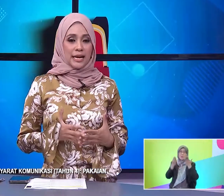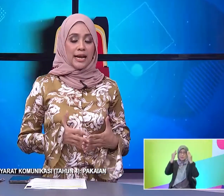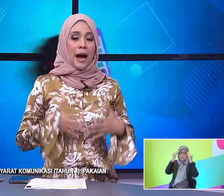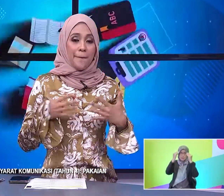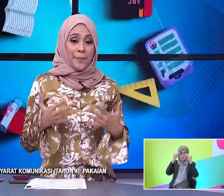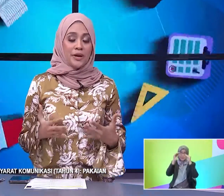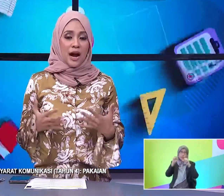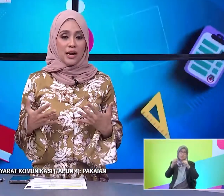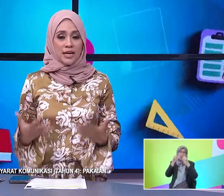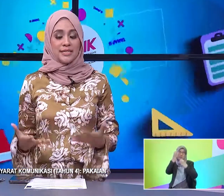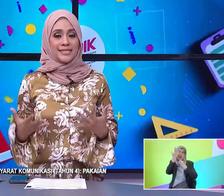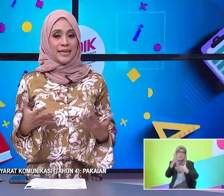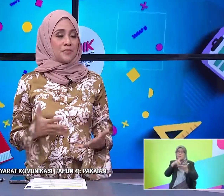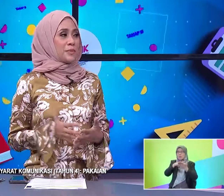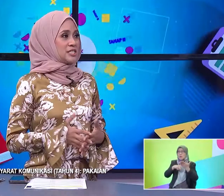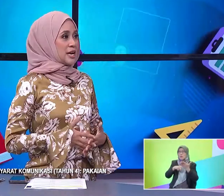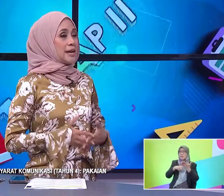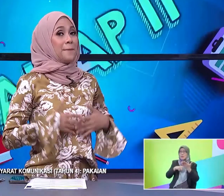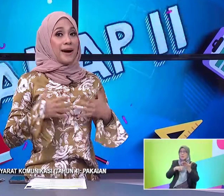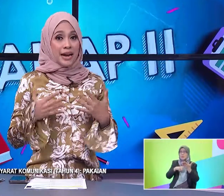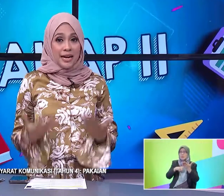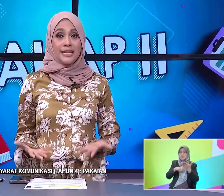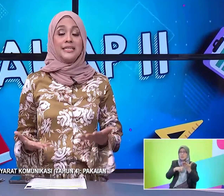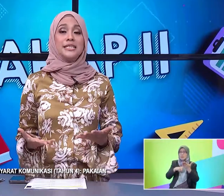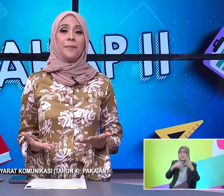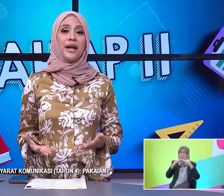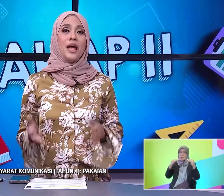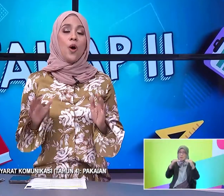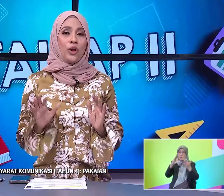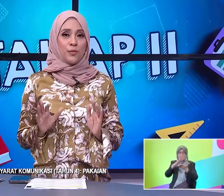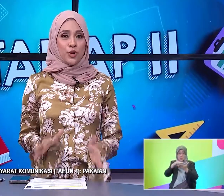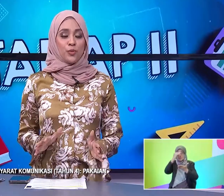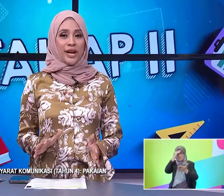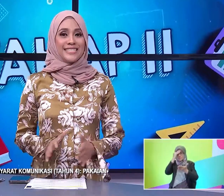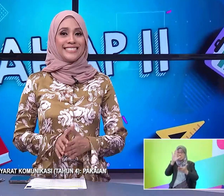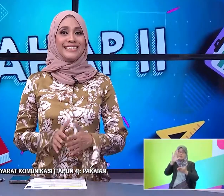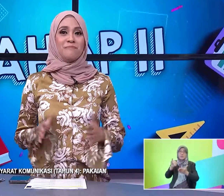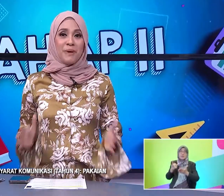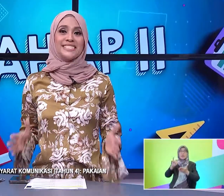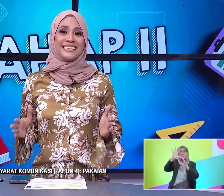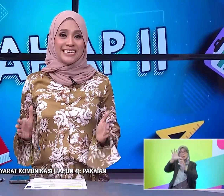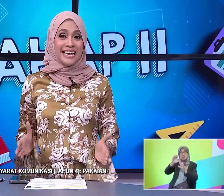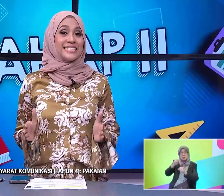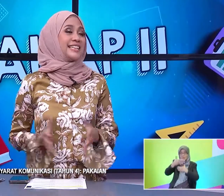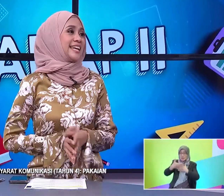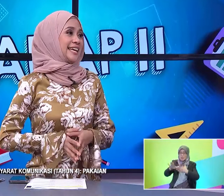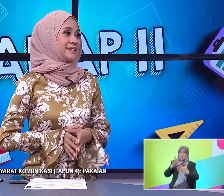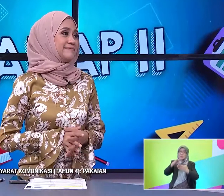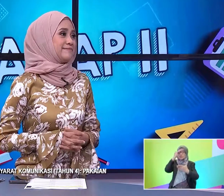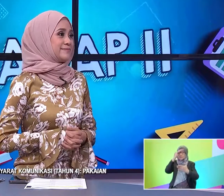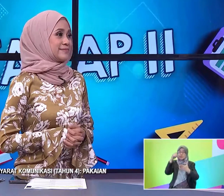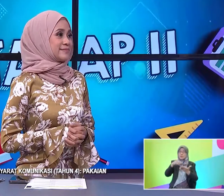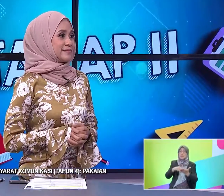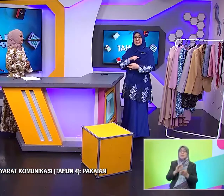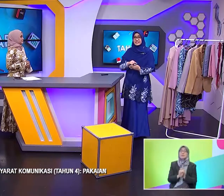boleh Terangkan apa agaknya stendec pembelajarannya bakal dicapai oleh murid-murid selepas kelas kita ini